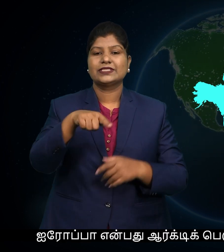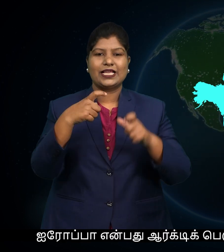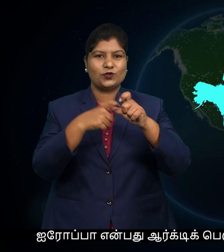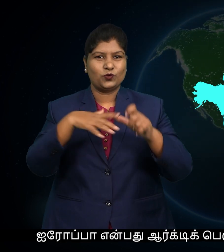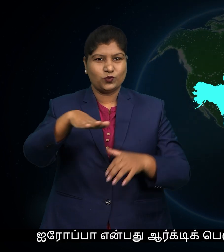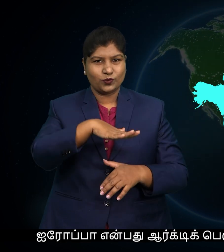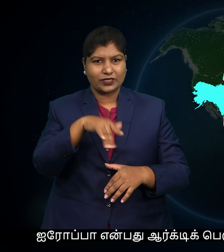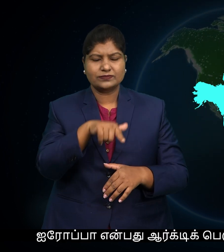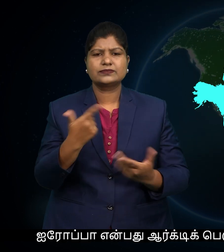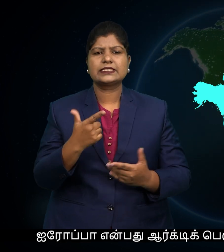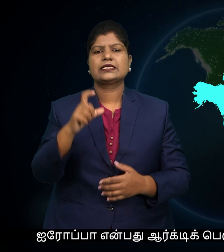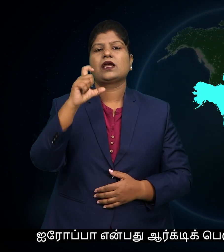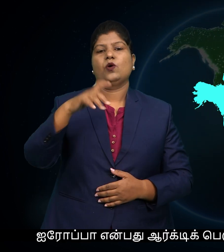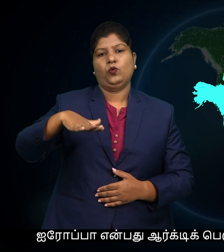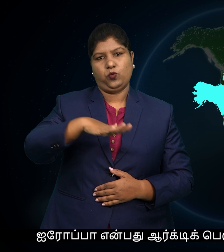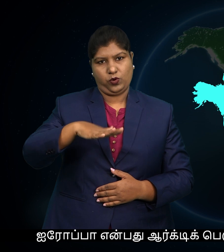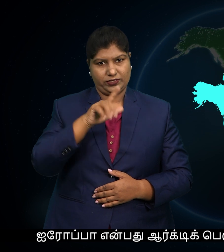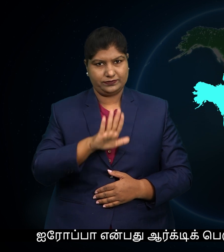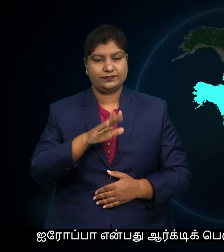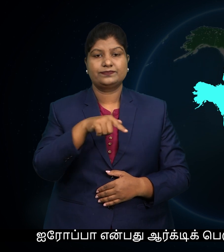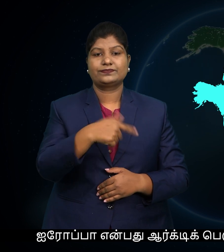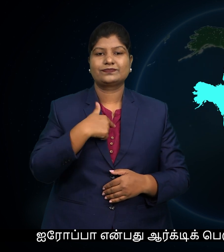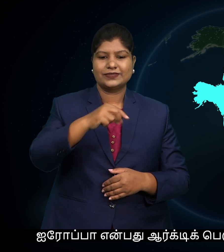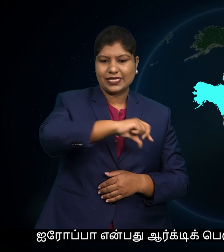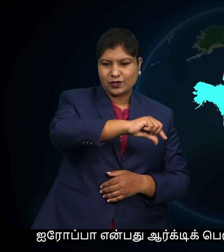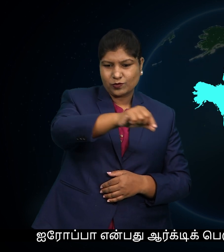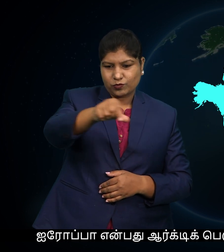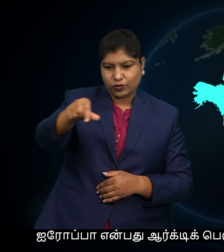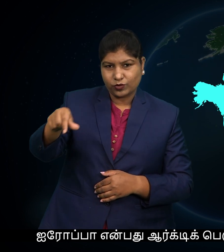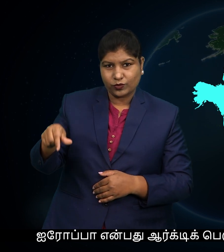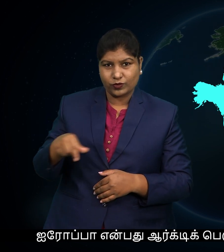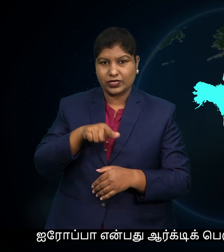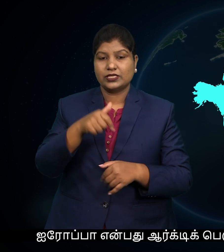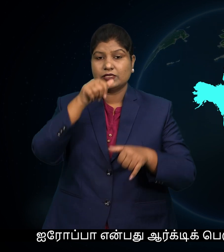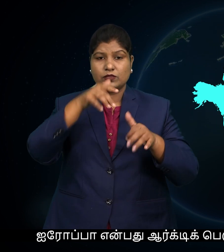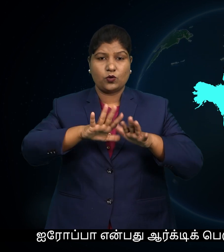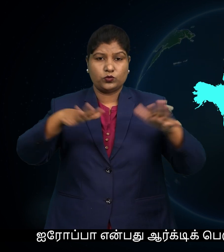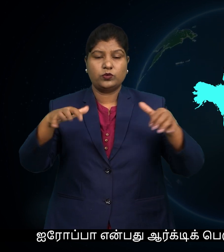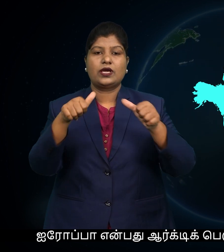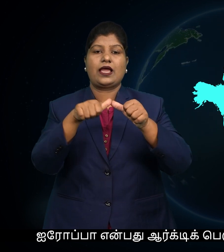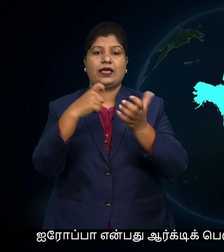ஐரோப்பா என்பது ஆர்க்டிக் பெருங்கடல், அட்லாண்டிக் பெருங்கடல்,